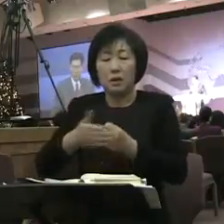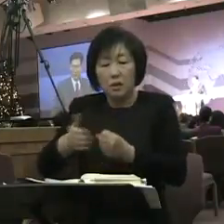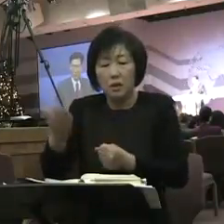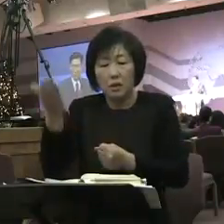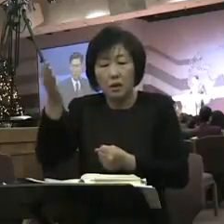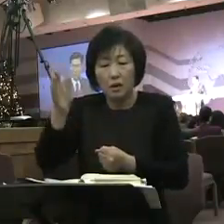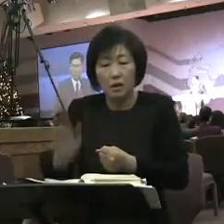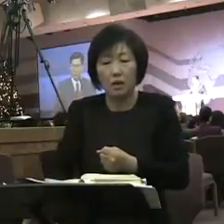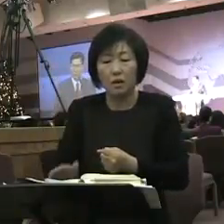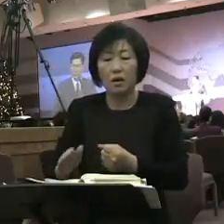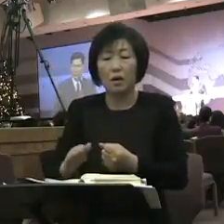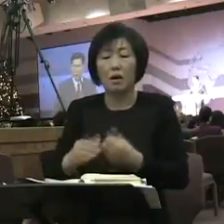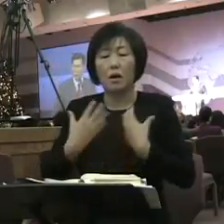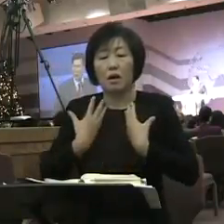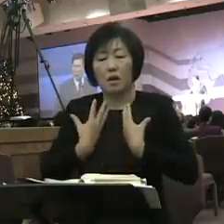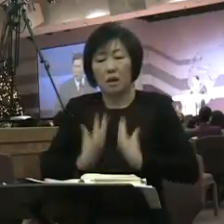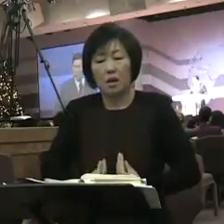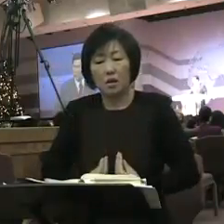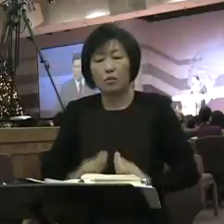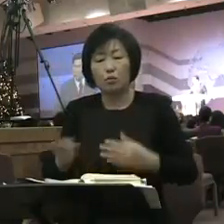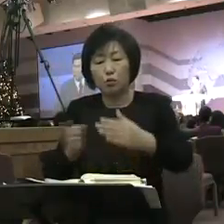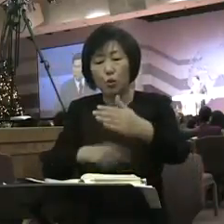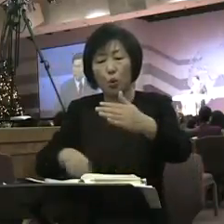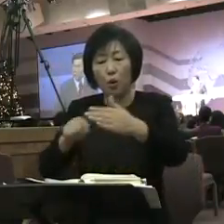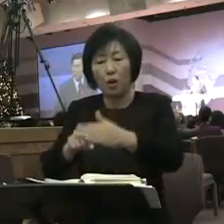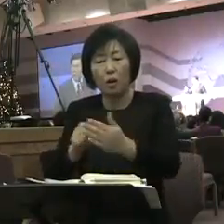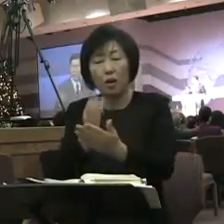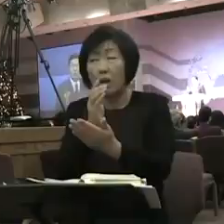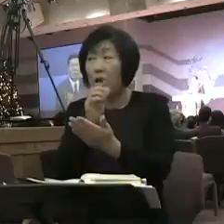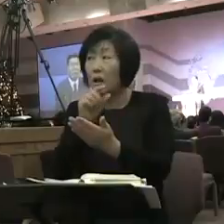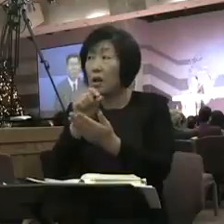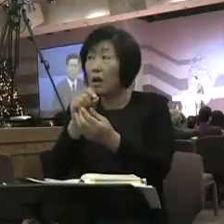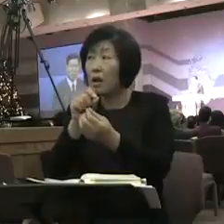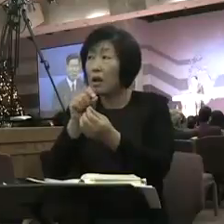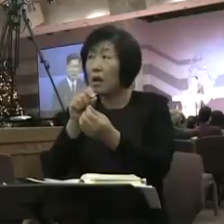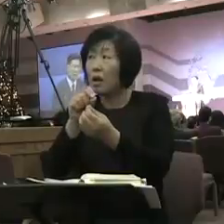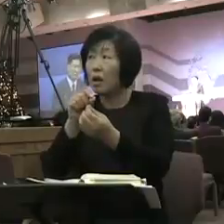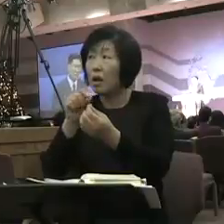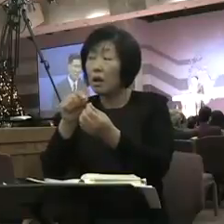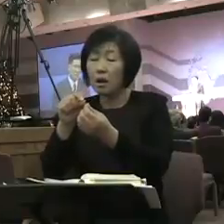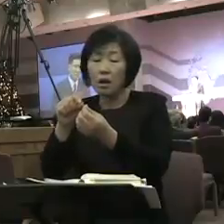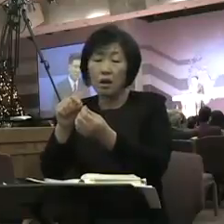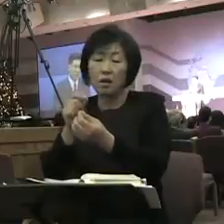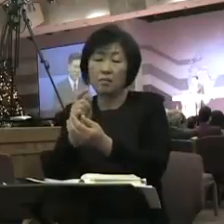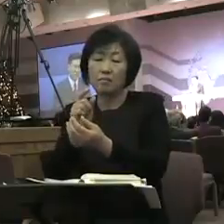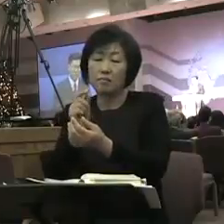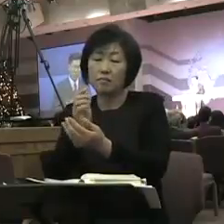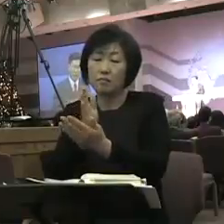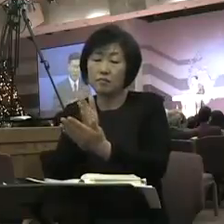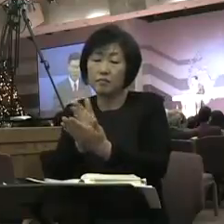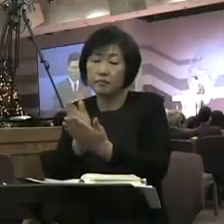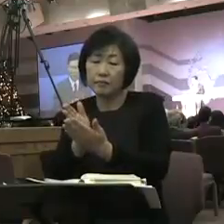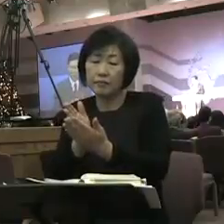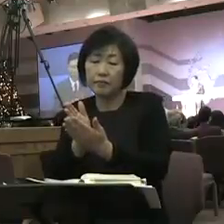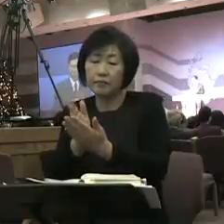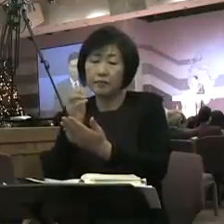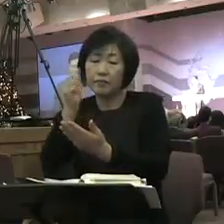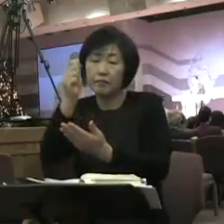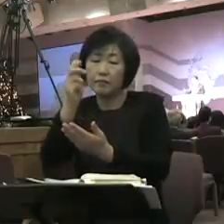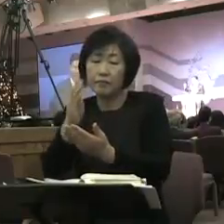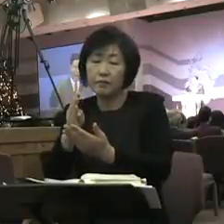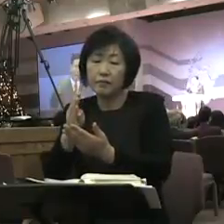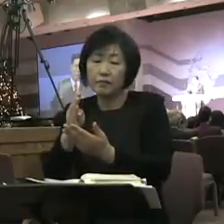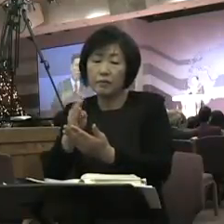있는 다분한 이유가 있어요. 그 이유에도 불구하고 우리가 낙심하지 않는다. 왜요? 우리의